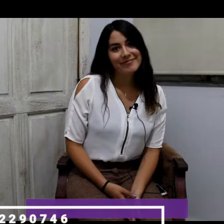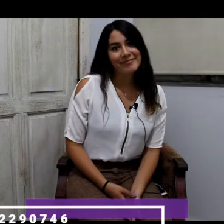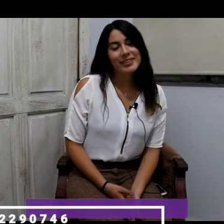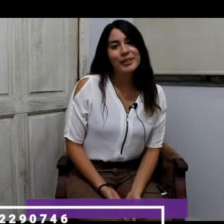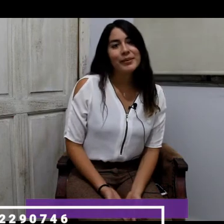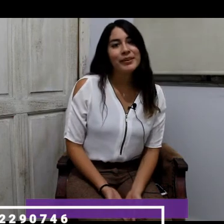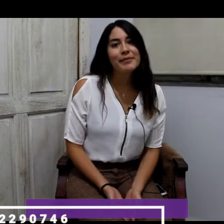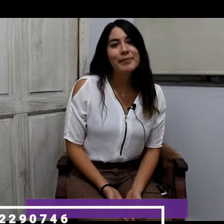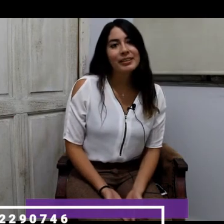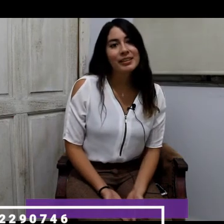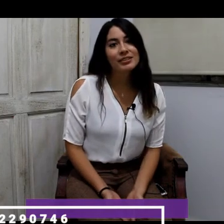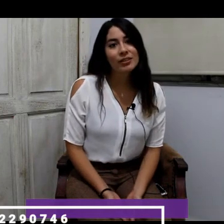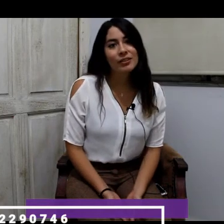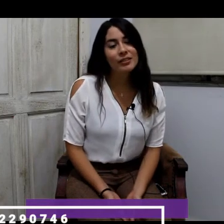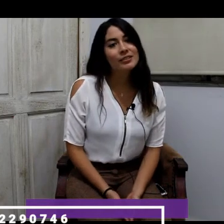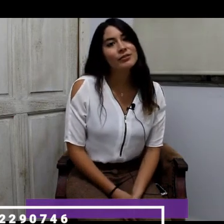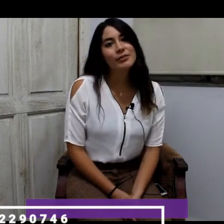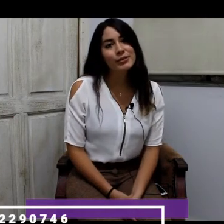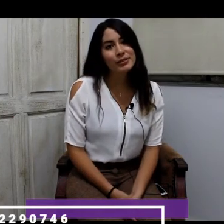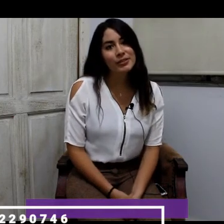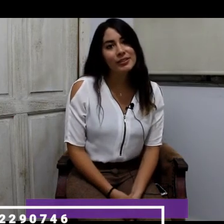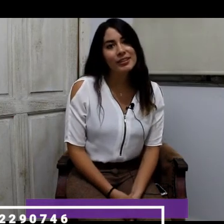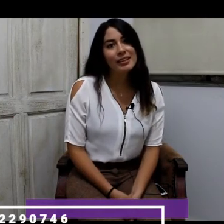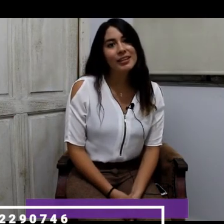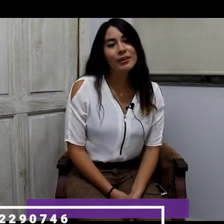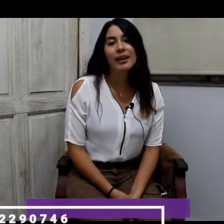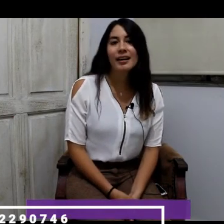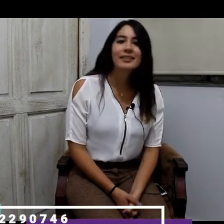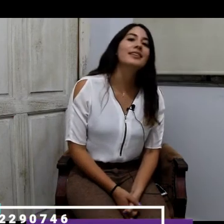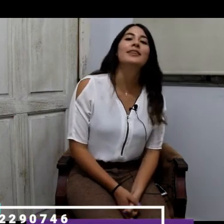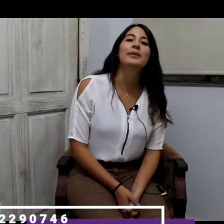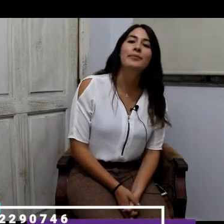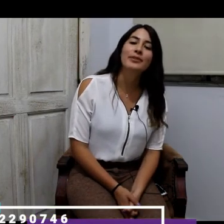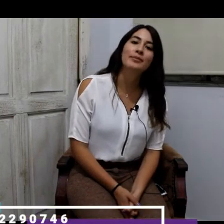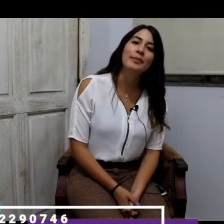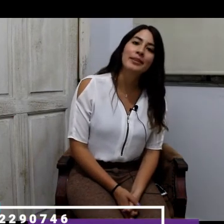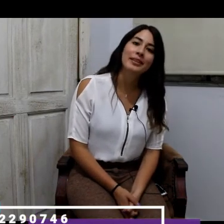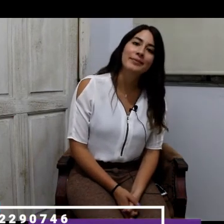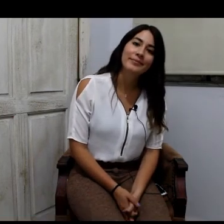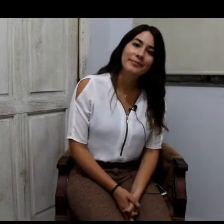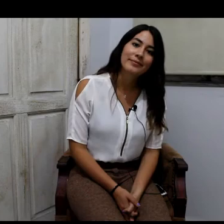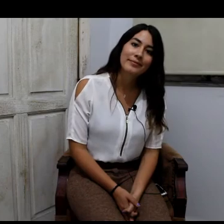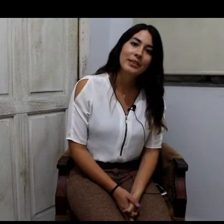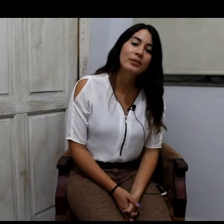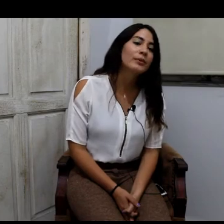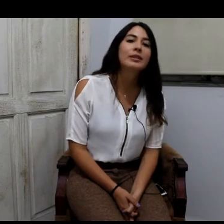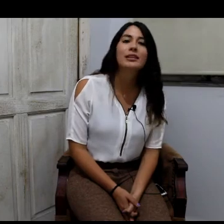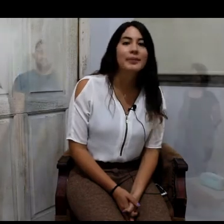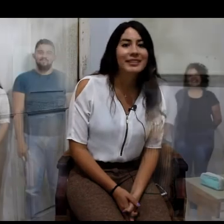Y bueno, de mi parte es todo, es un gusto y ojalá que se animen próximamente. Es una buena experiencia.